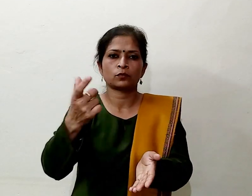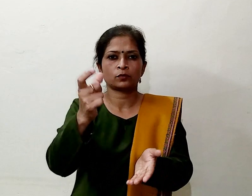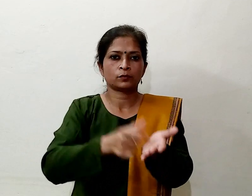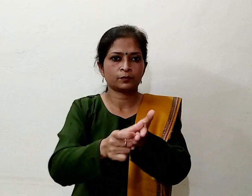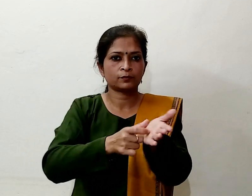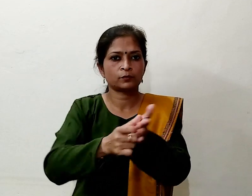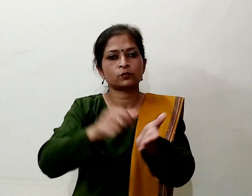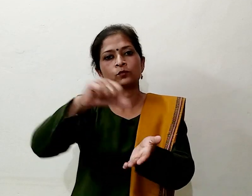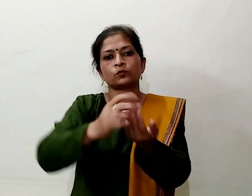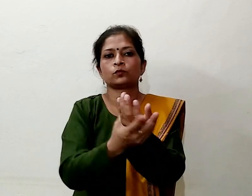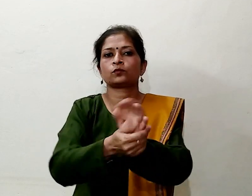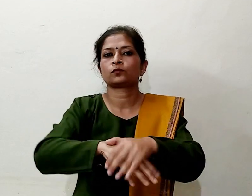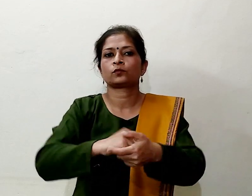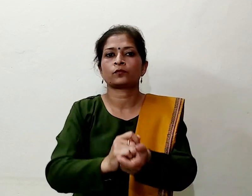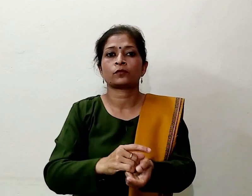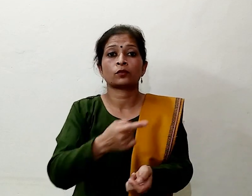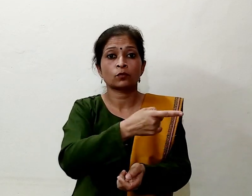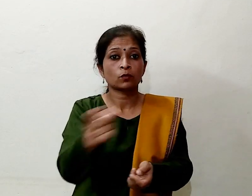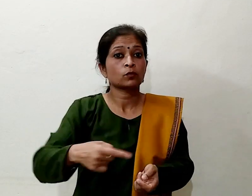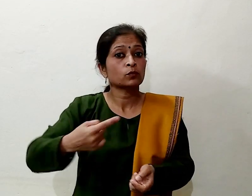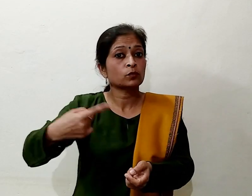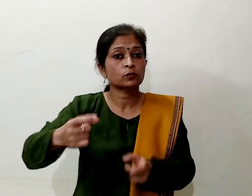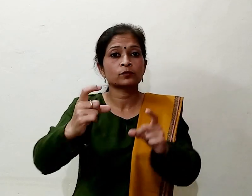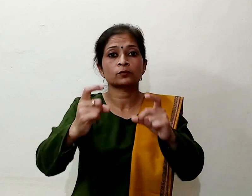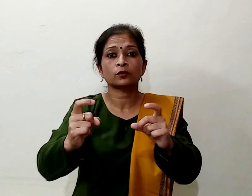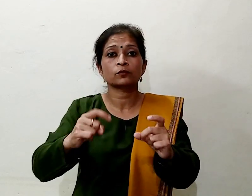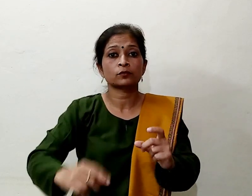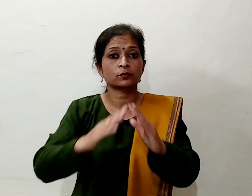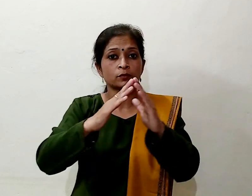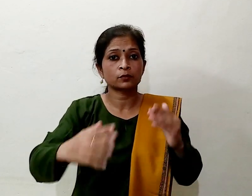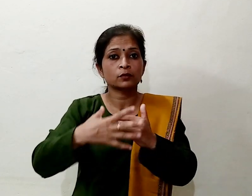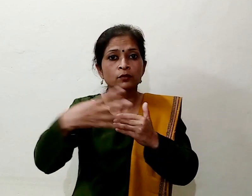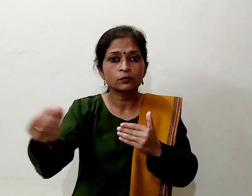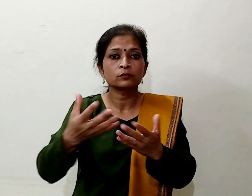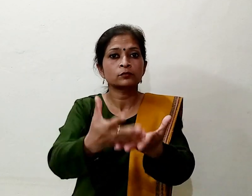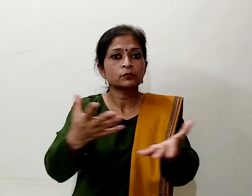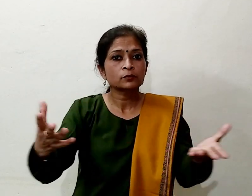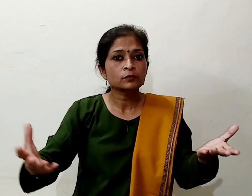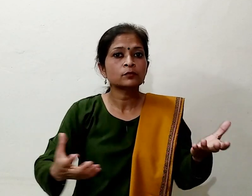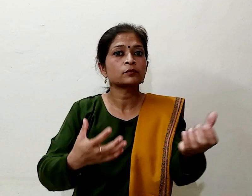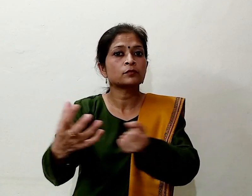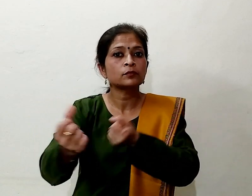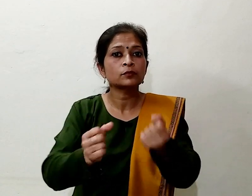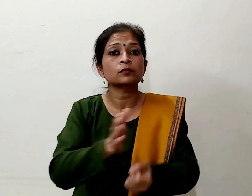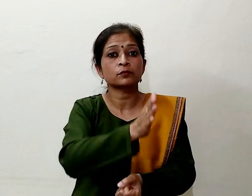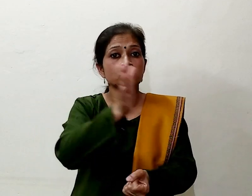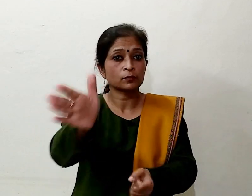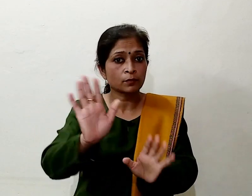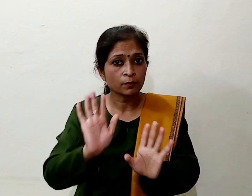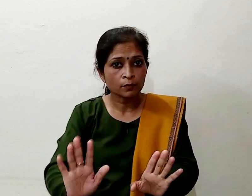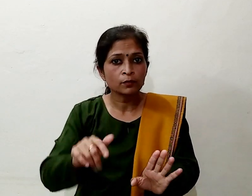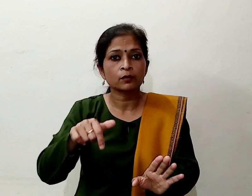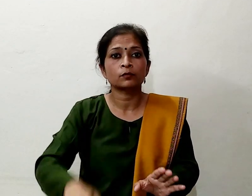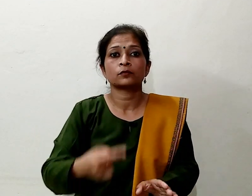ये हमेशा ध्यान रखें कि घर से बाहर सामान खरीदने के लिए जाते समय अपने मूँ नाख